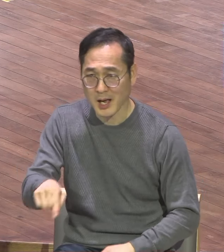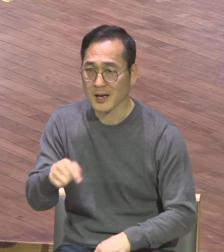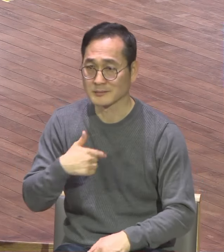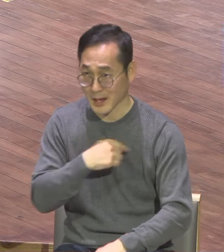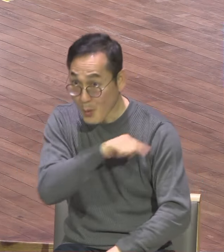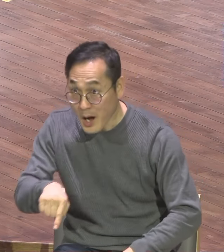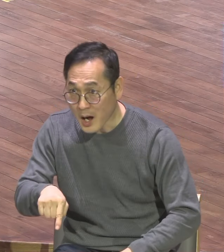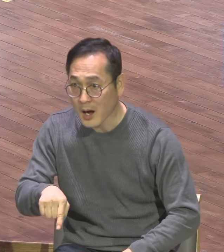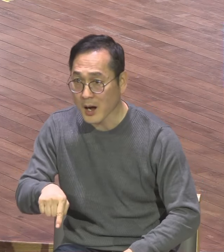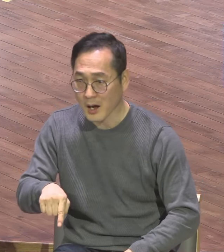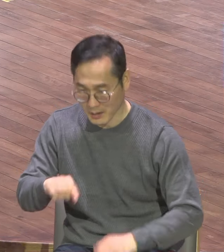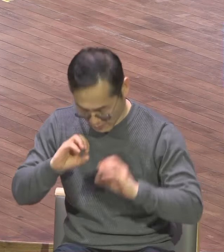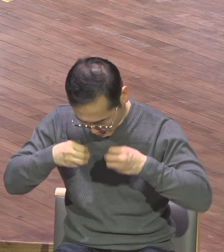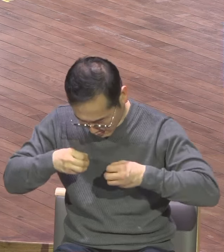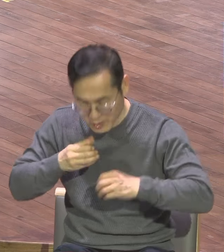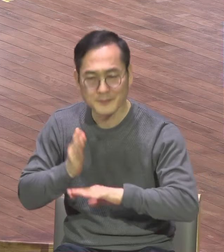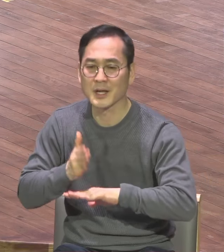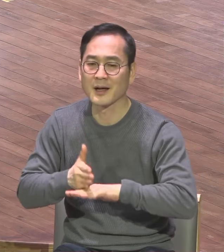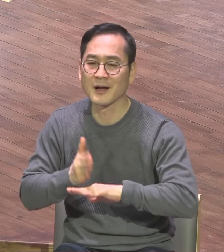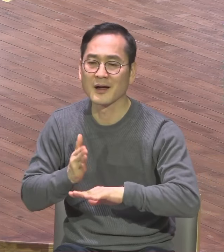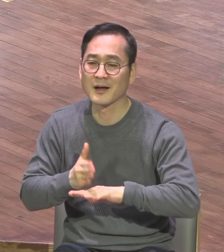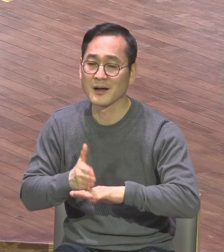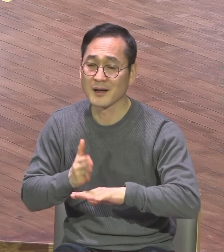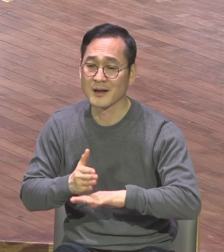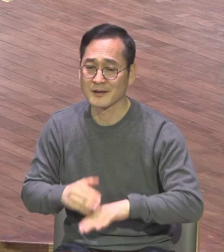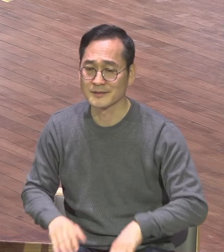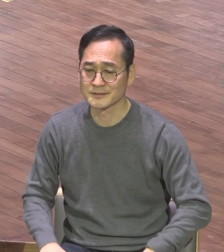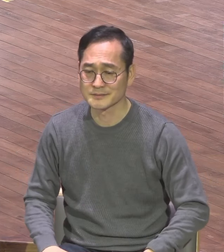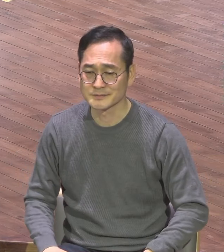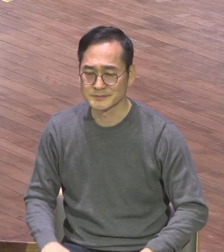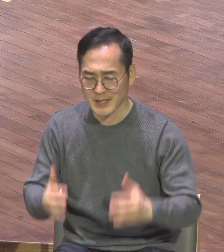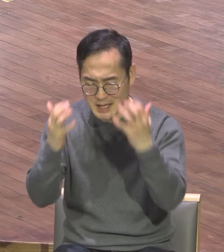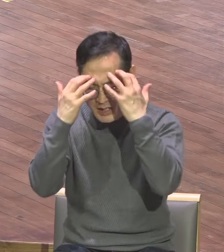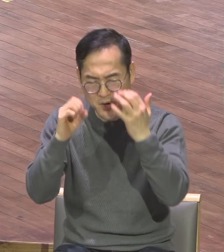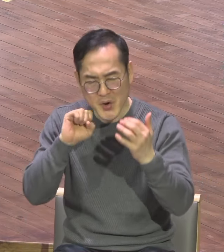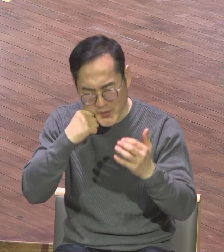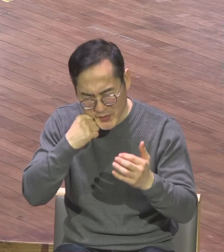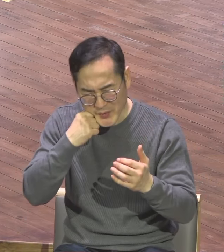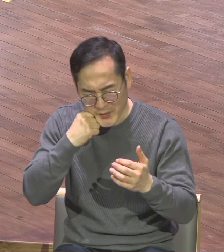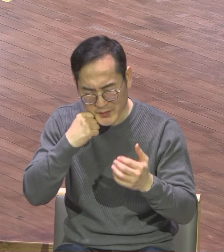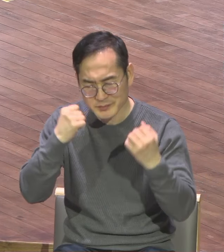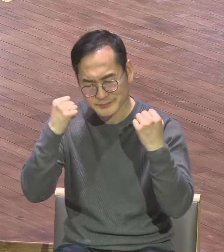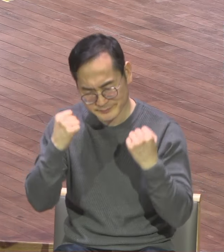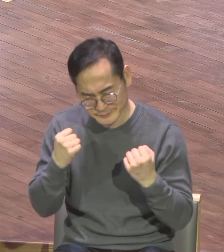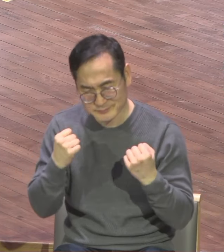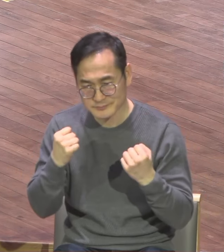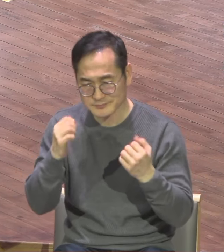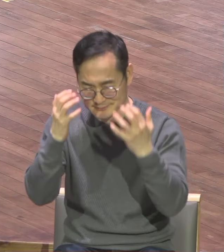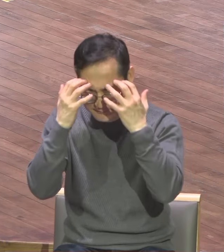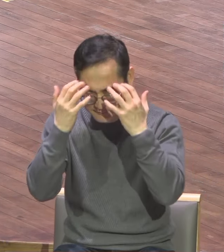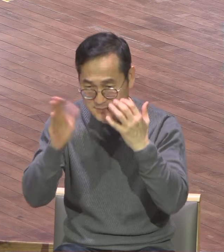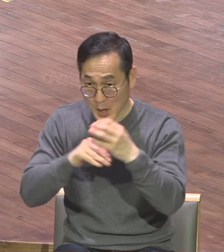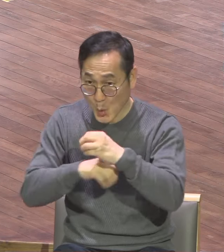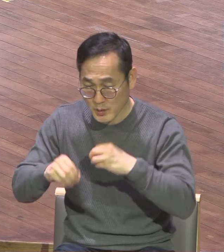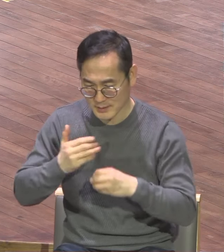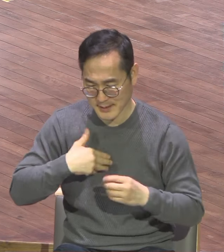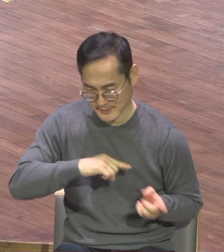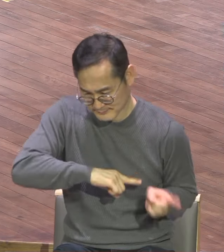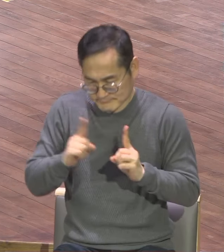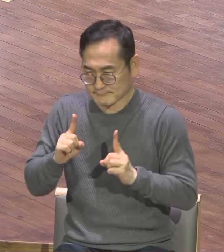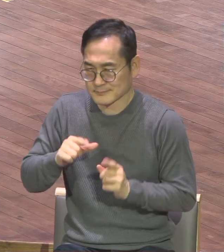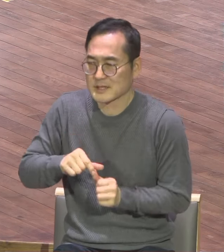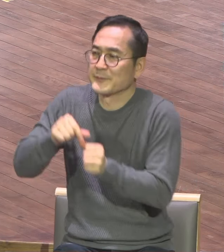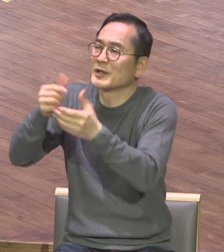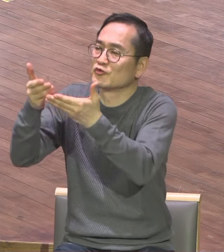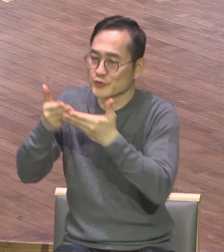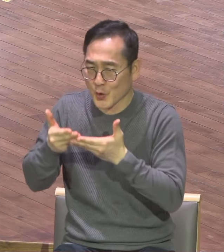그래서 7절에 보면 이렇게 고백합니다. 내가 환난 중에 다닐지라도 주께서 나를 살아나게 하시고 주의